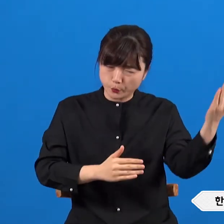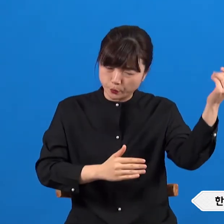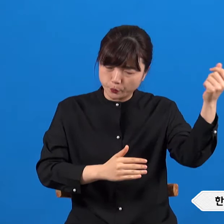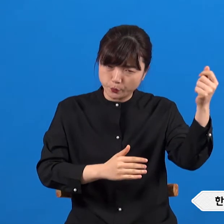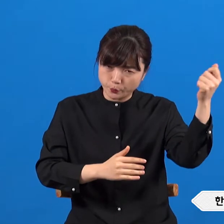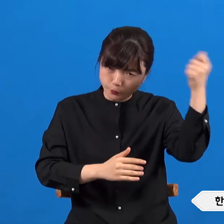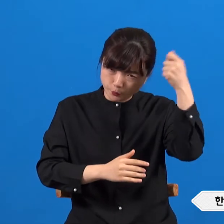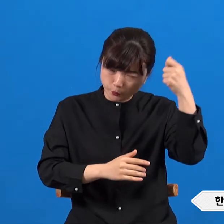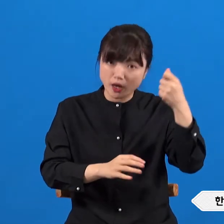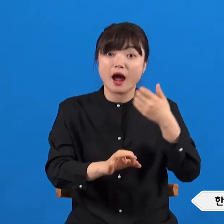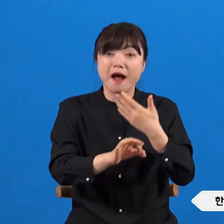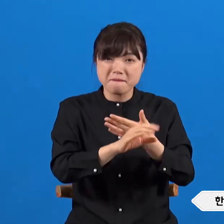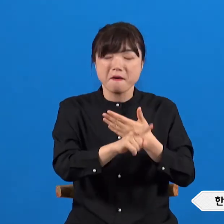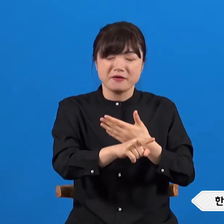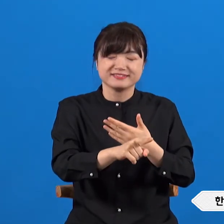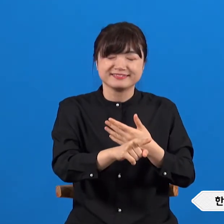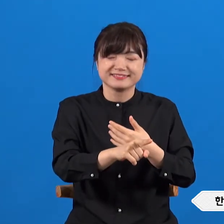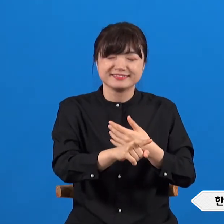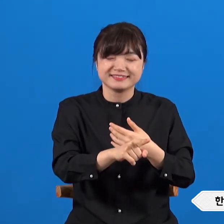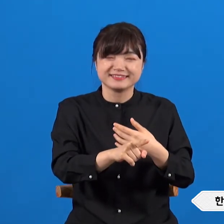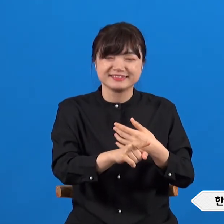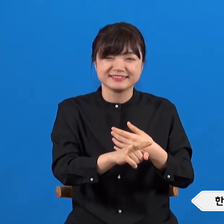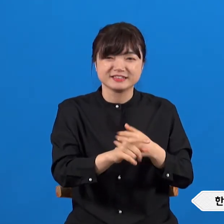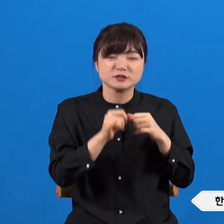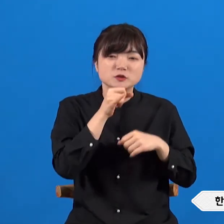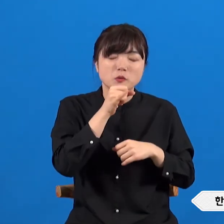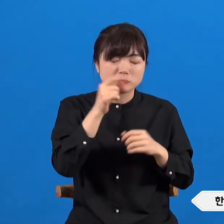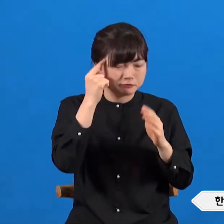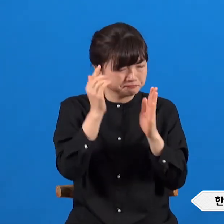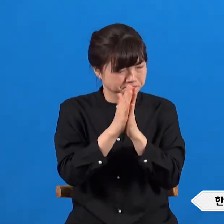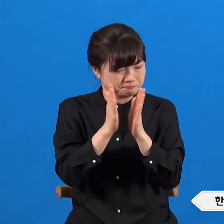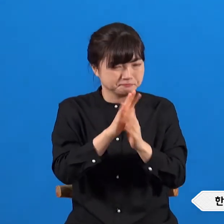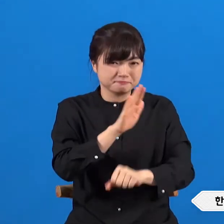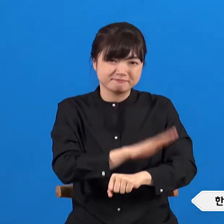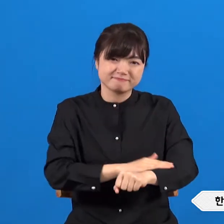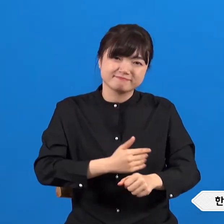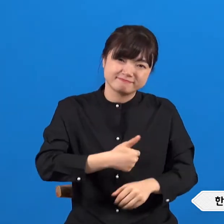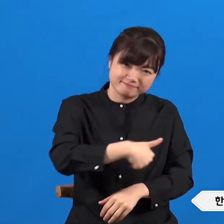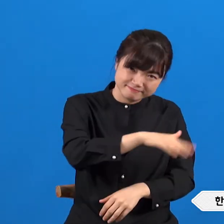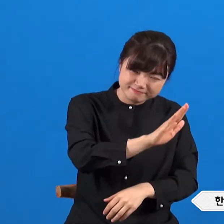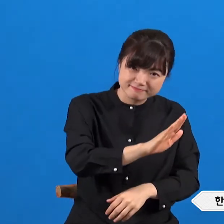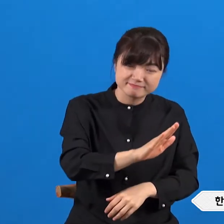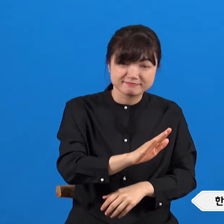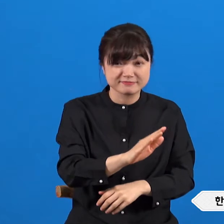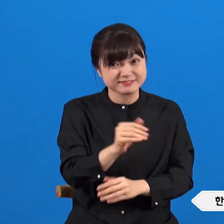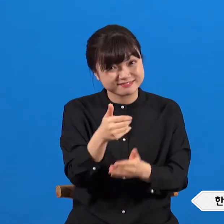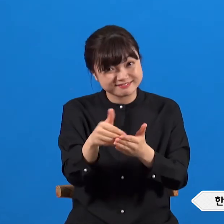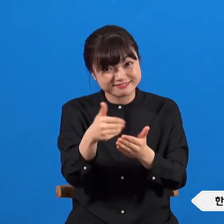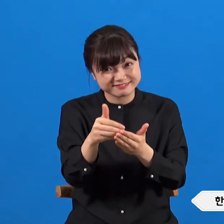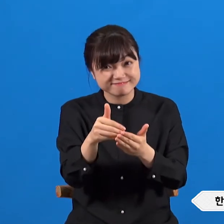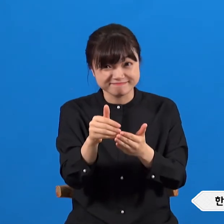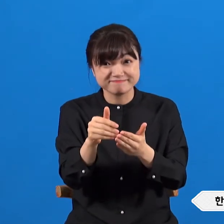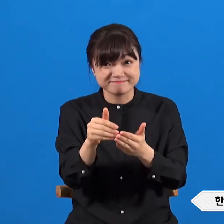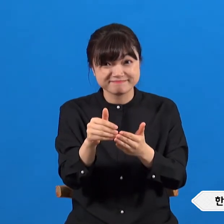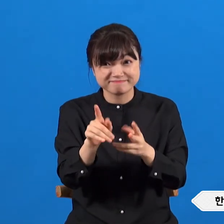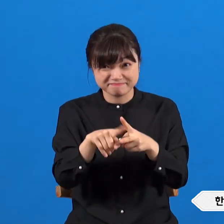왼쪽을 가리키면 염소는 왼쪽으로 쏙 들어갑니다. 그림이 그려지시죠?